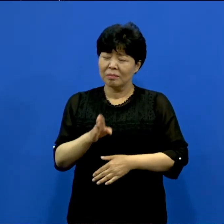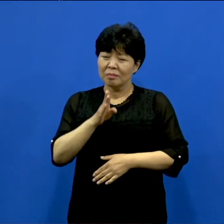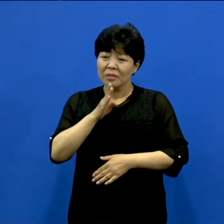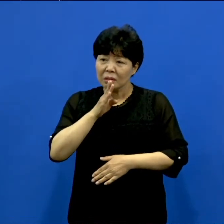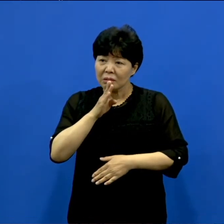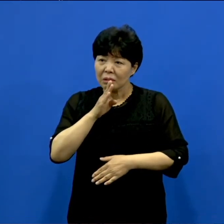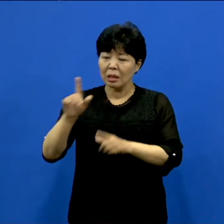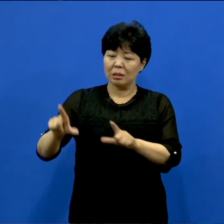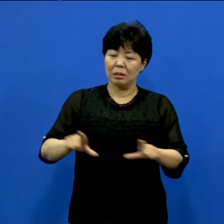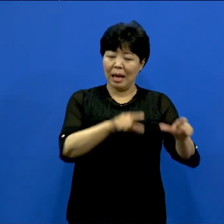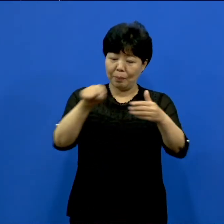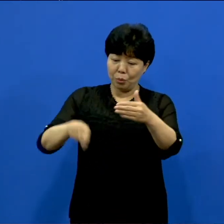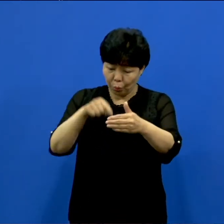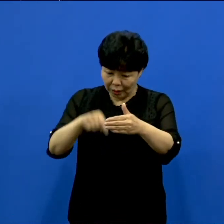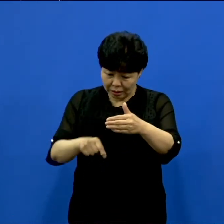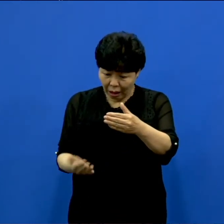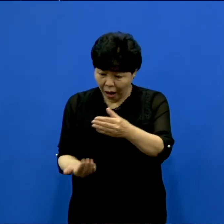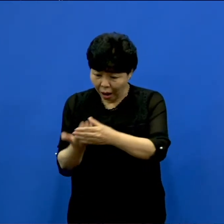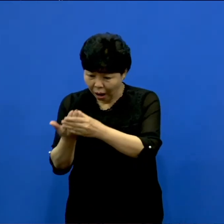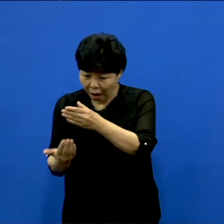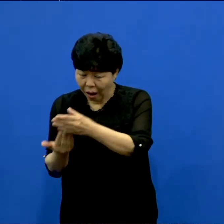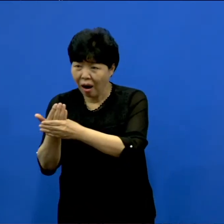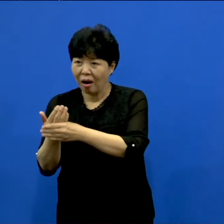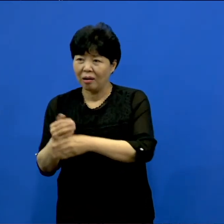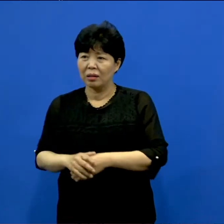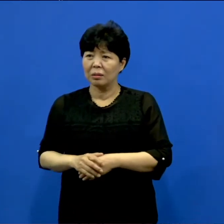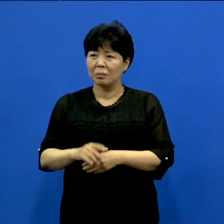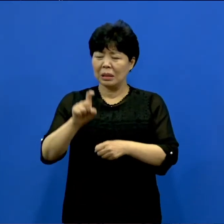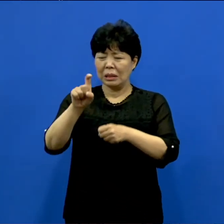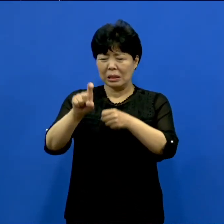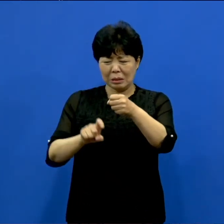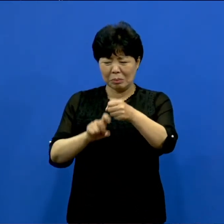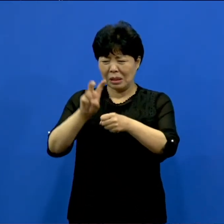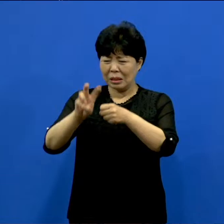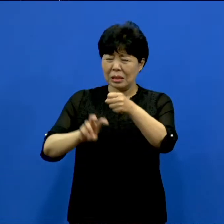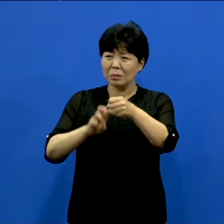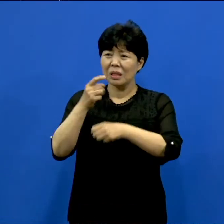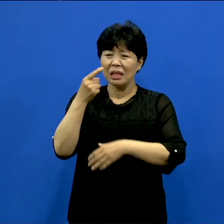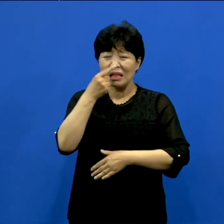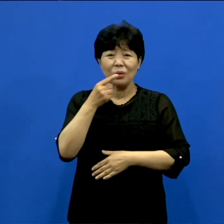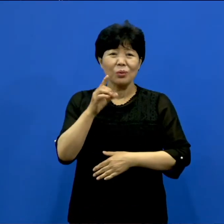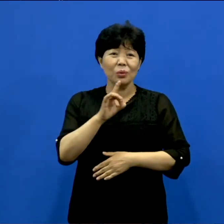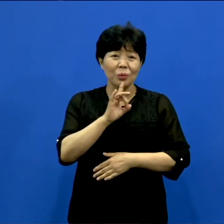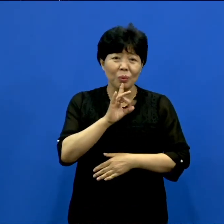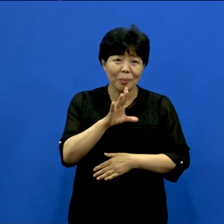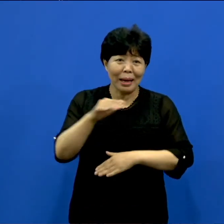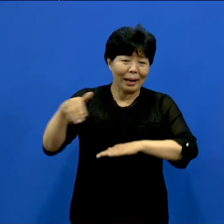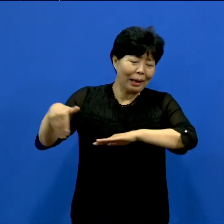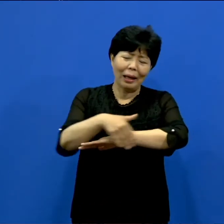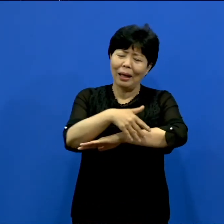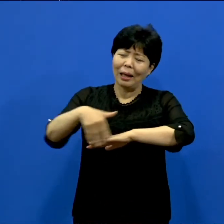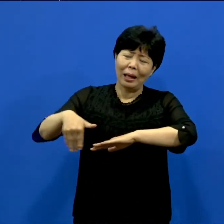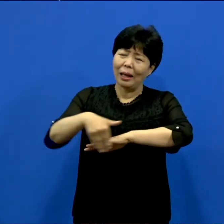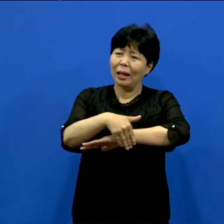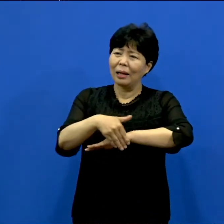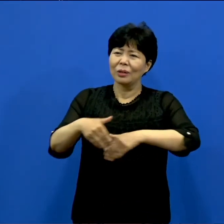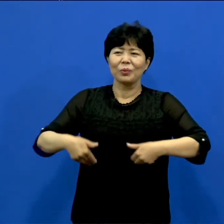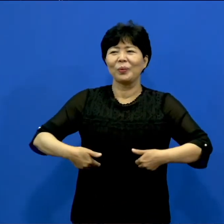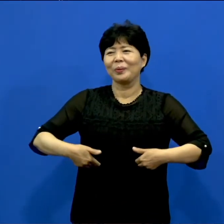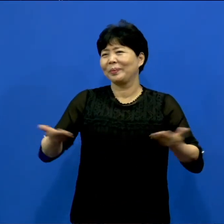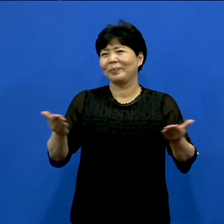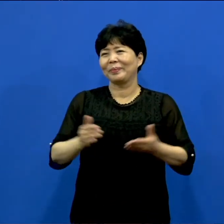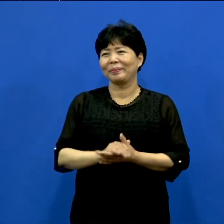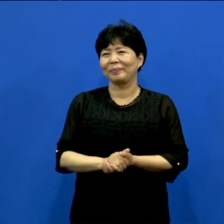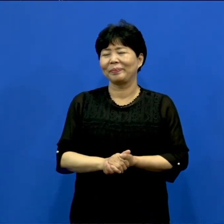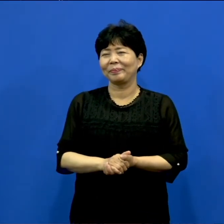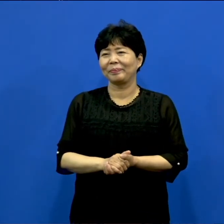이론 신앙으로 10년, 20년 다녀도 소용없어요, 여러분. 그냥 귀로만 들었던 거잖아요. 욥이 귀로만 듣고 다닌다. 그렇게 믿음이